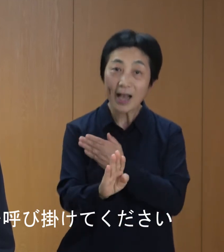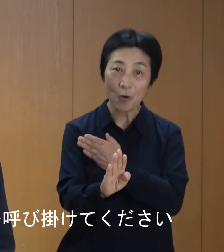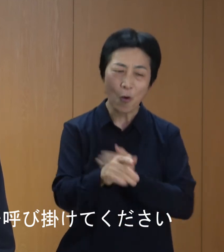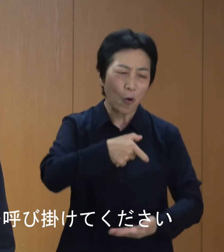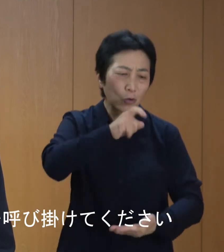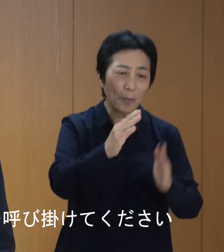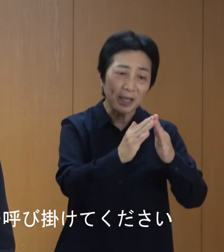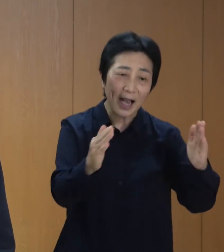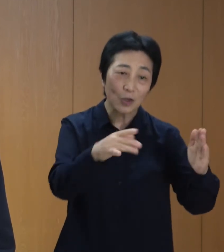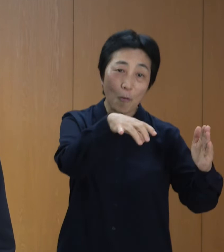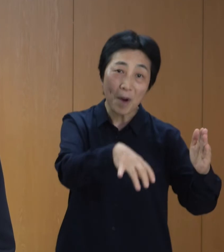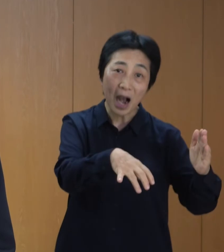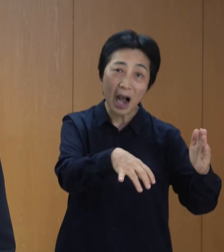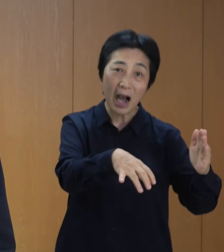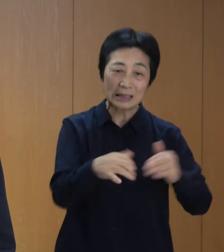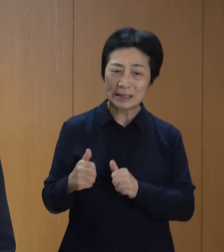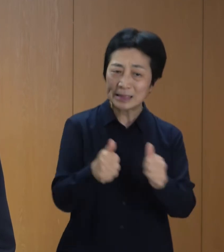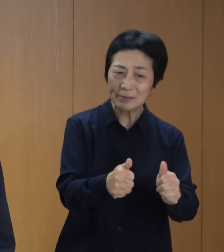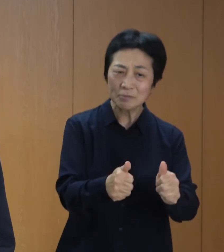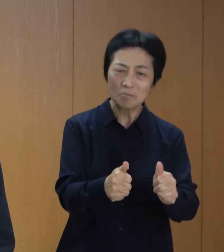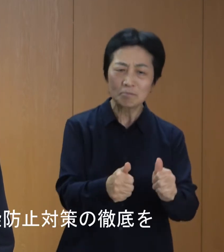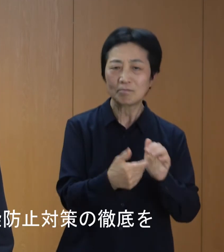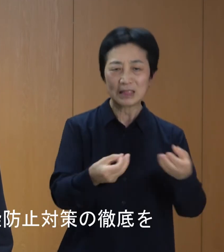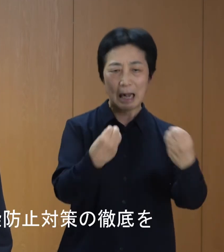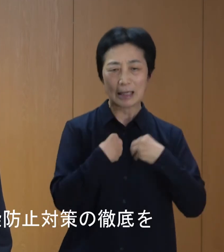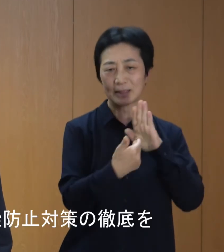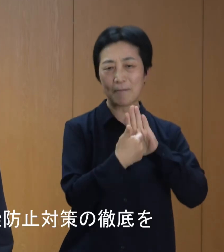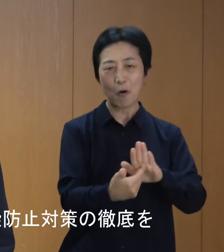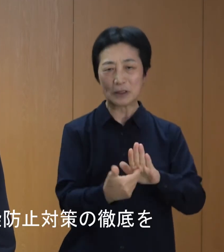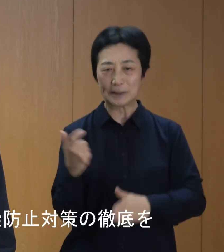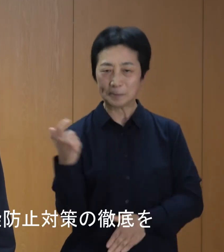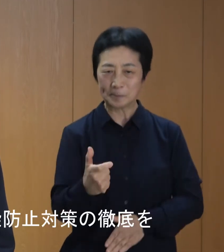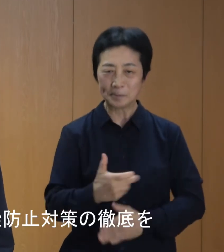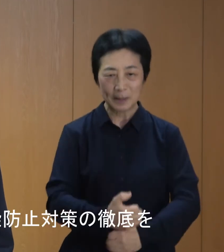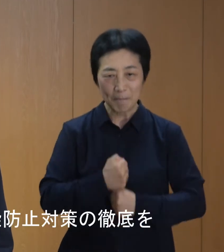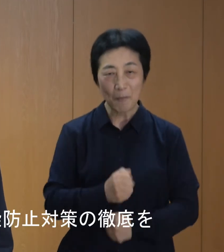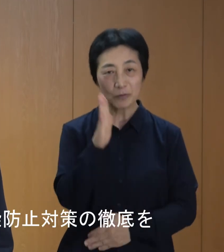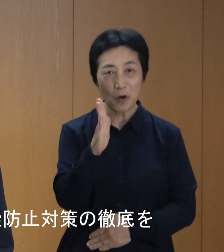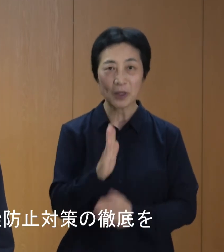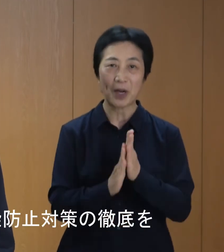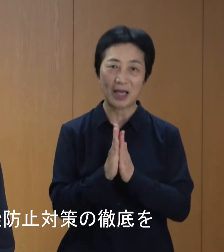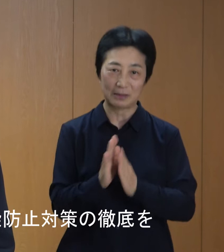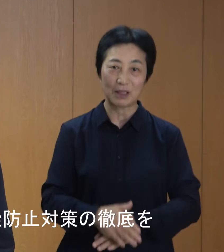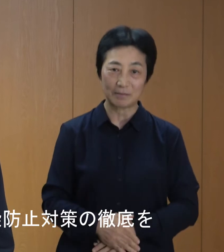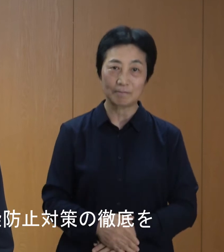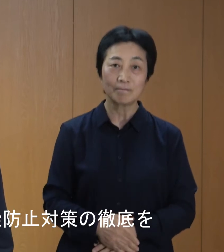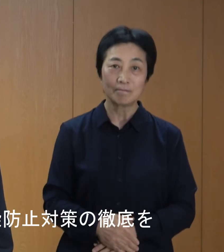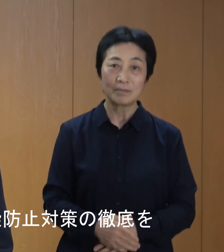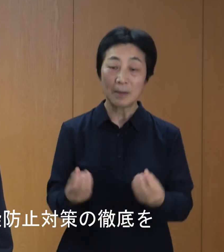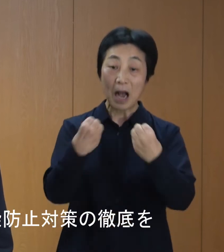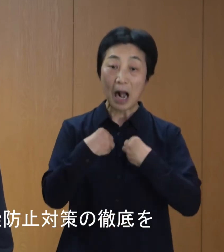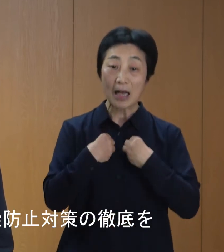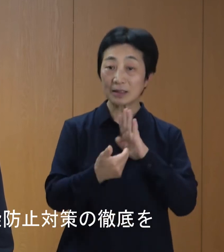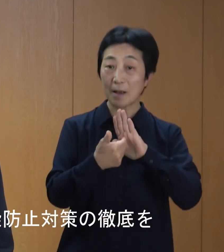染防止の徹底を呼びかけてください。2つに業種別ガイドライン等に基づく感染防止策を徹